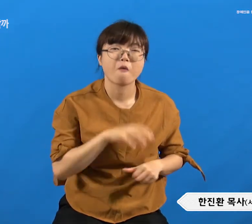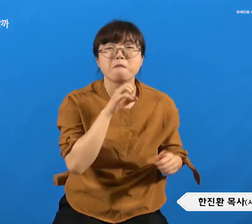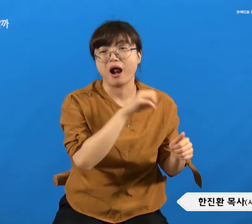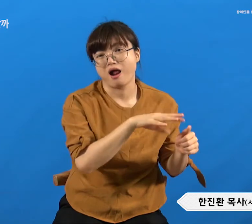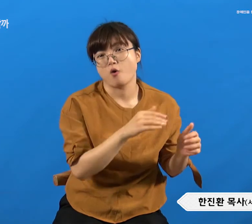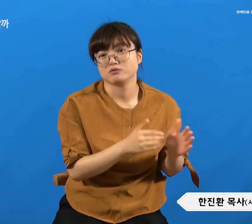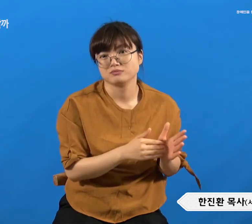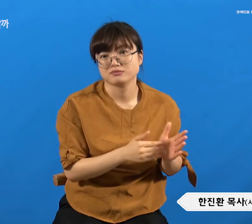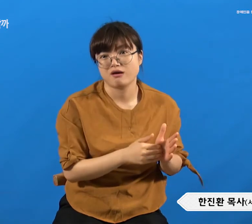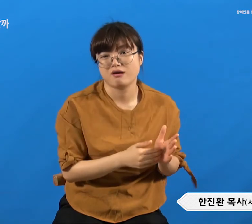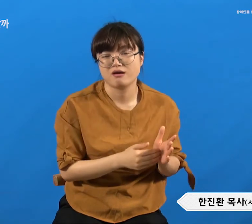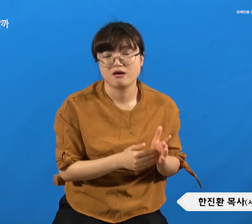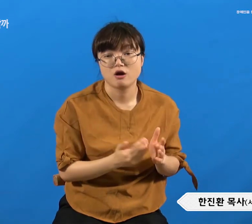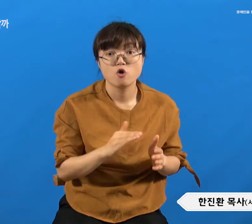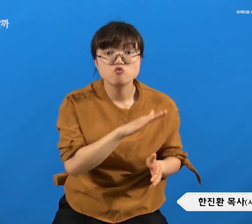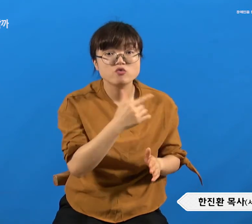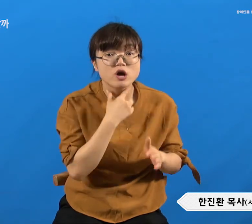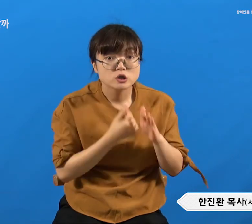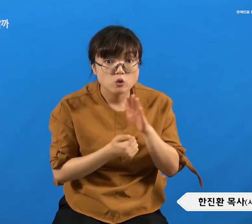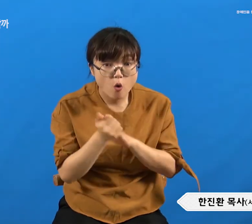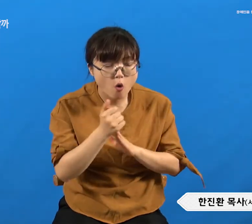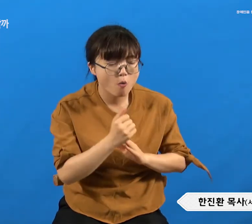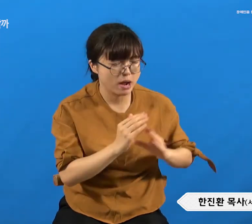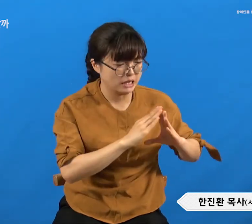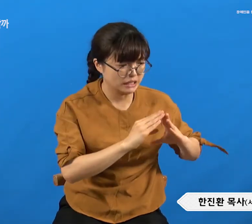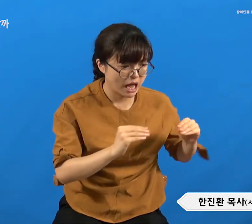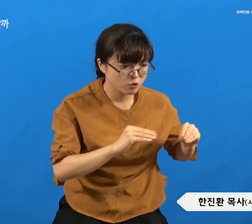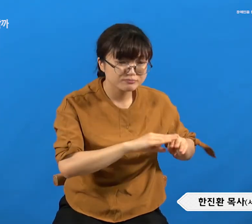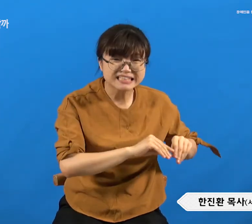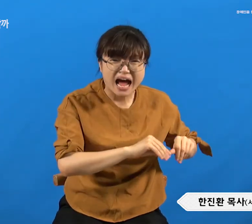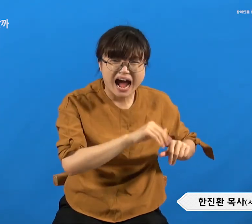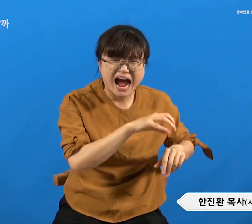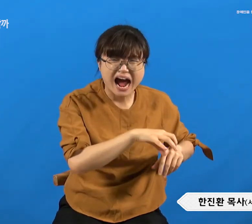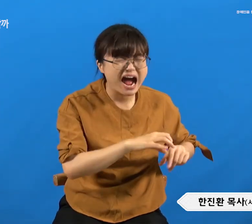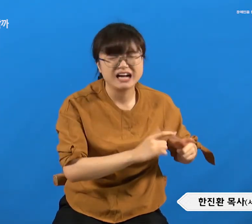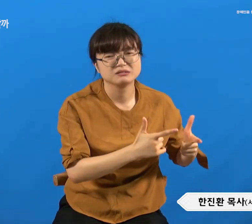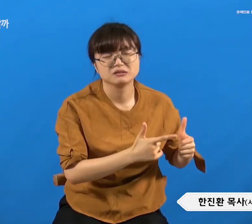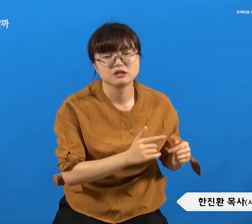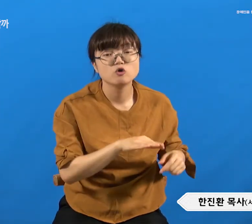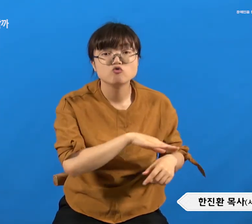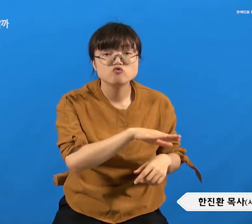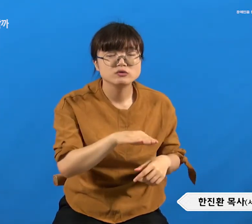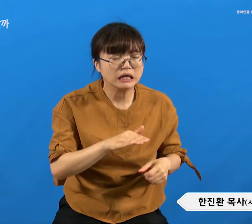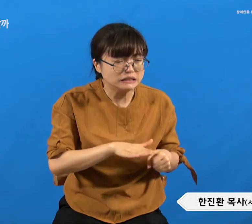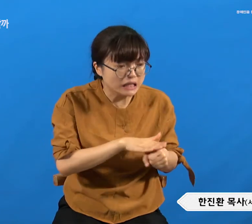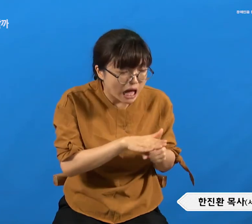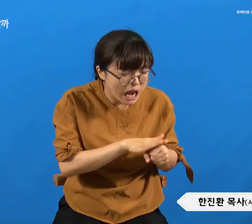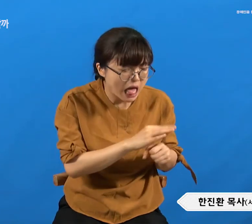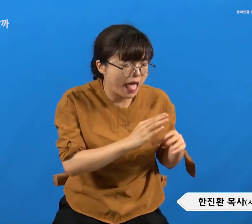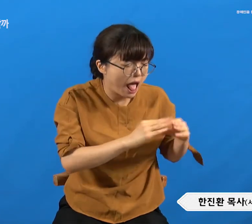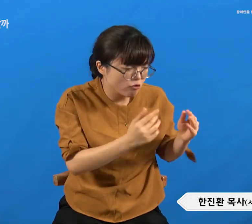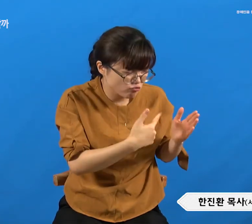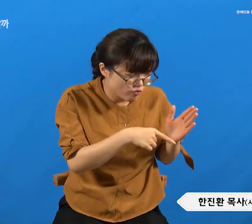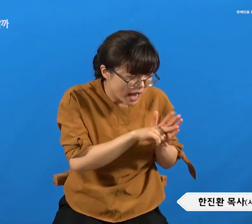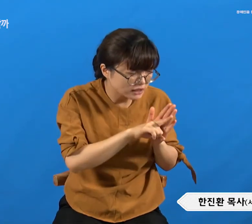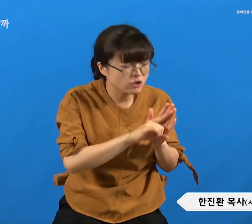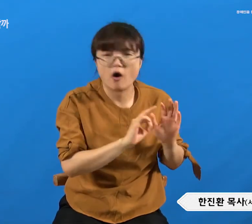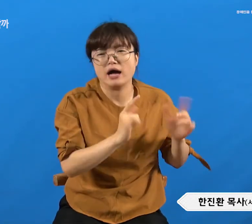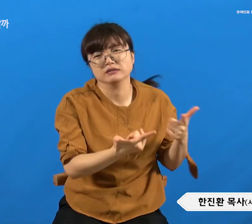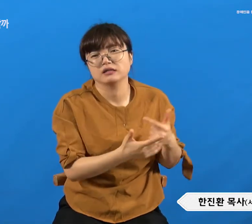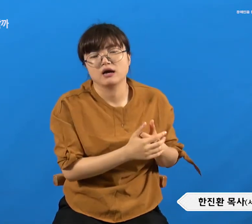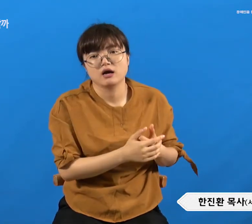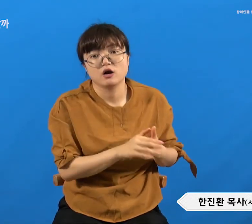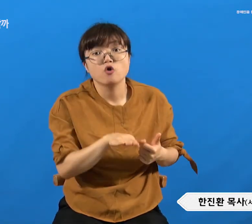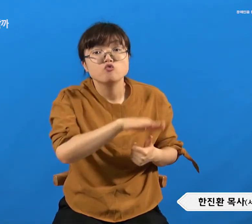것입니다. 우리의 소망은 애굽이 아니다. 우리의 애정은 이 애굽을 위해 있는 것이